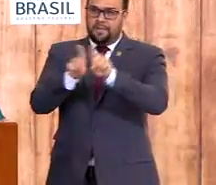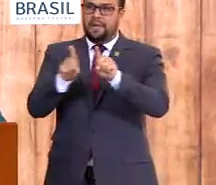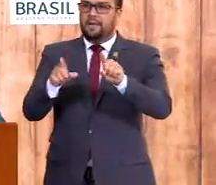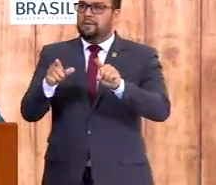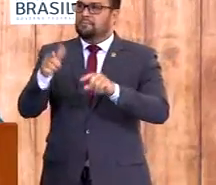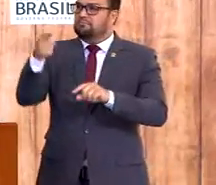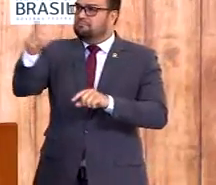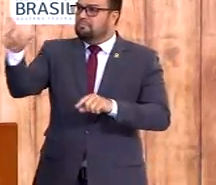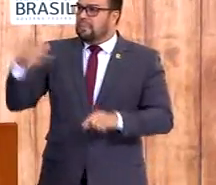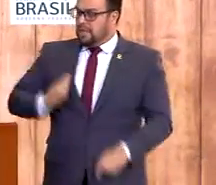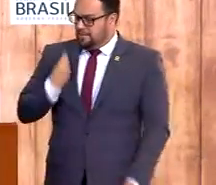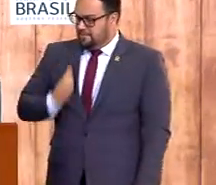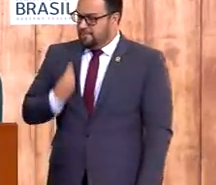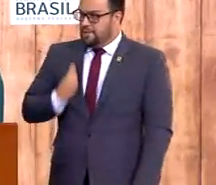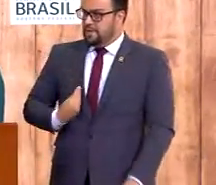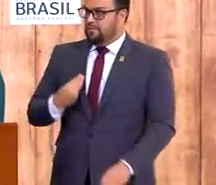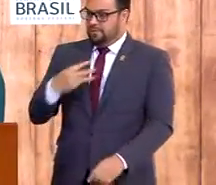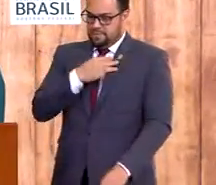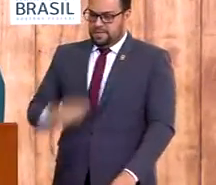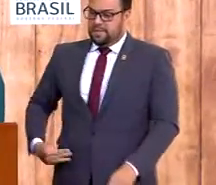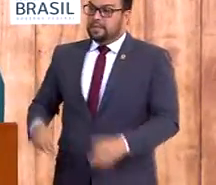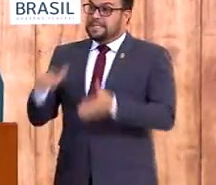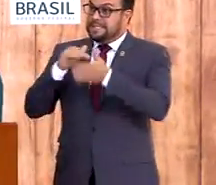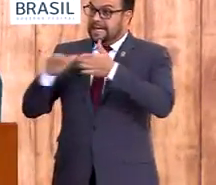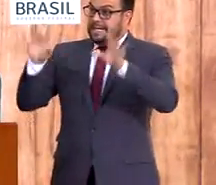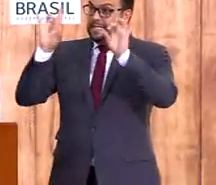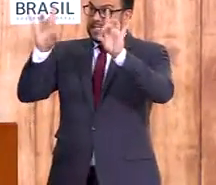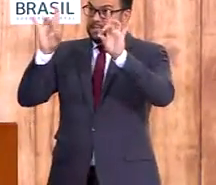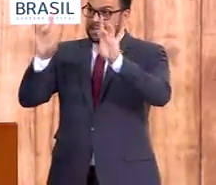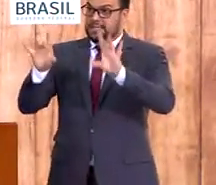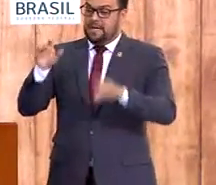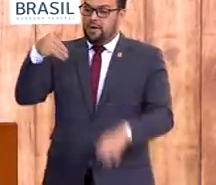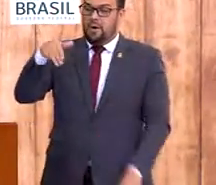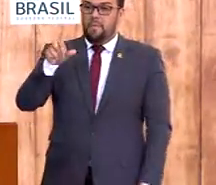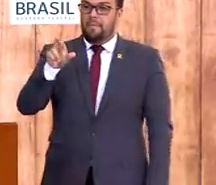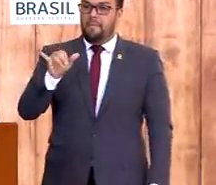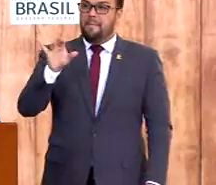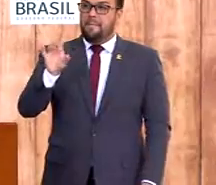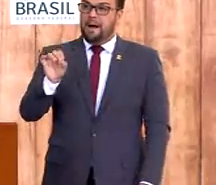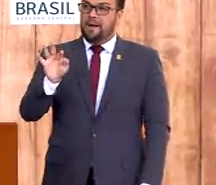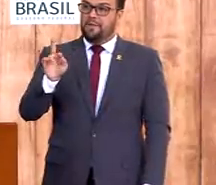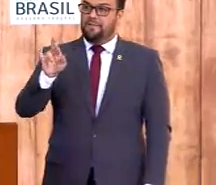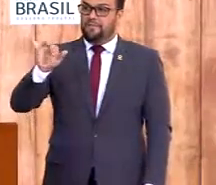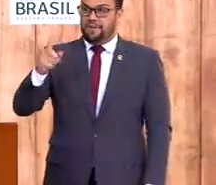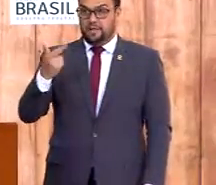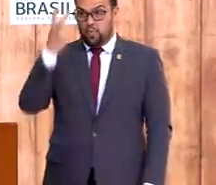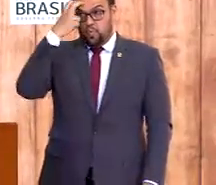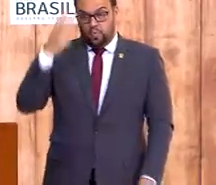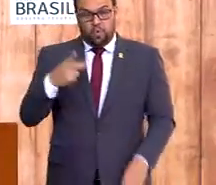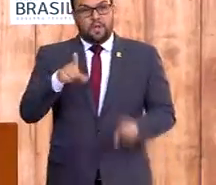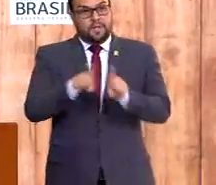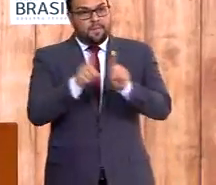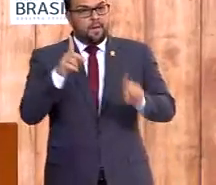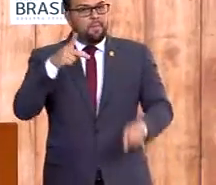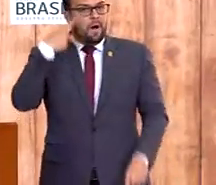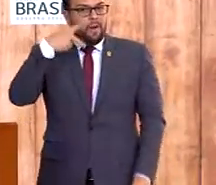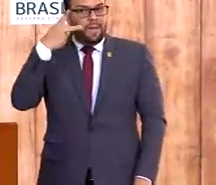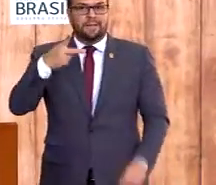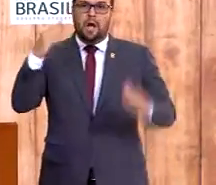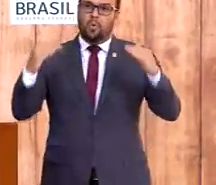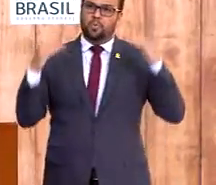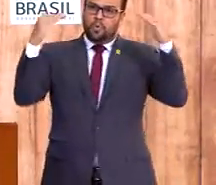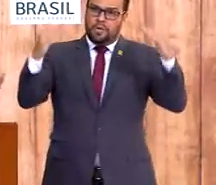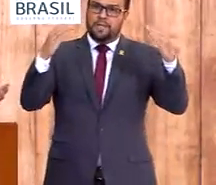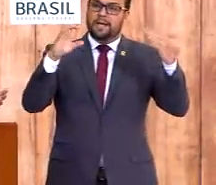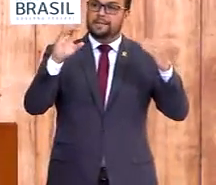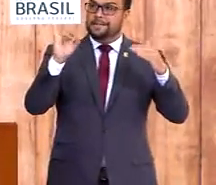ministros presentes o secretário especial de Cultura Mário Frias os parlamentares e autoridades civis